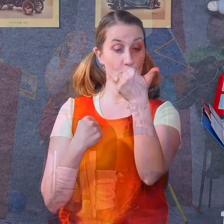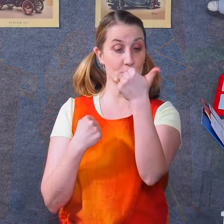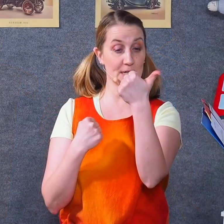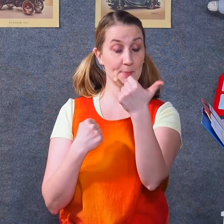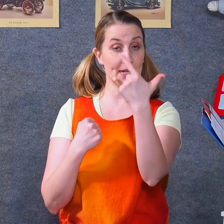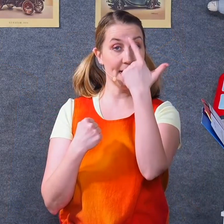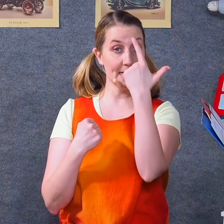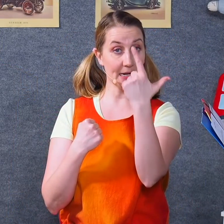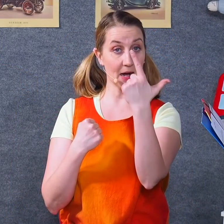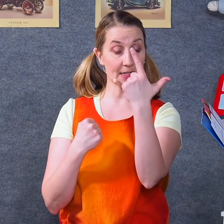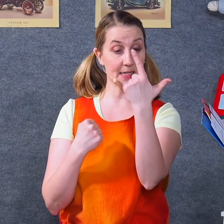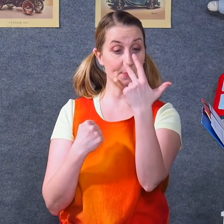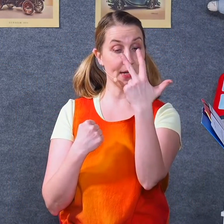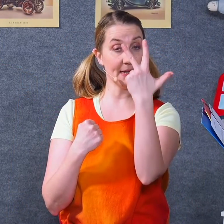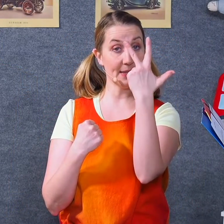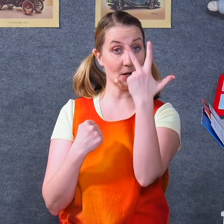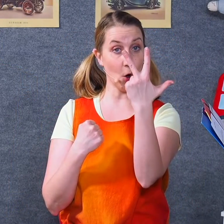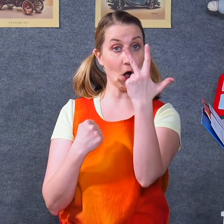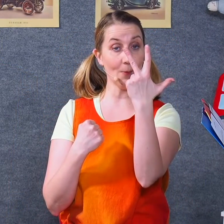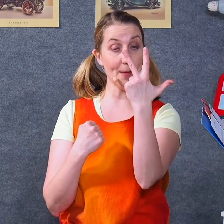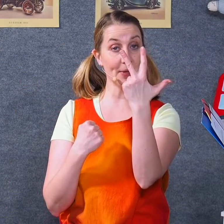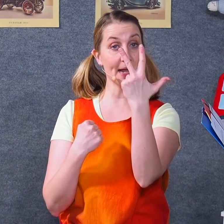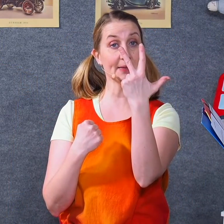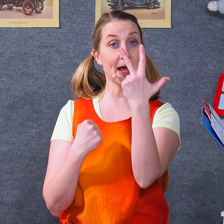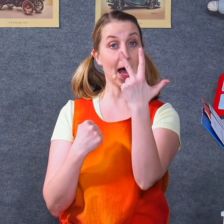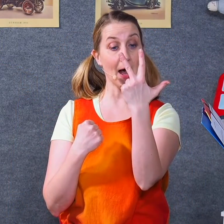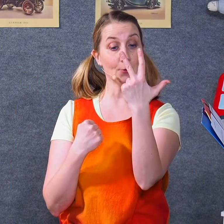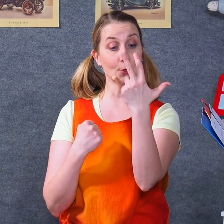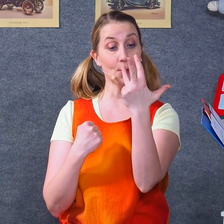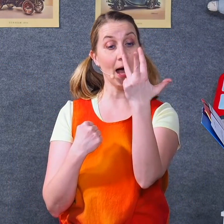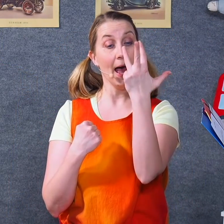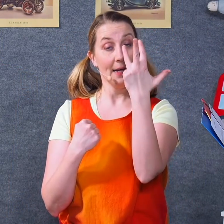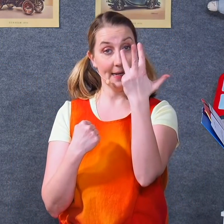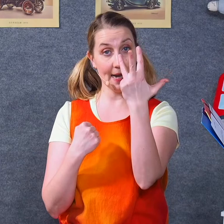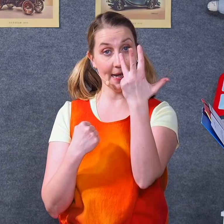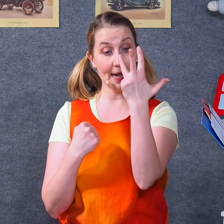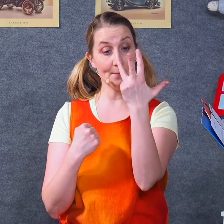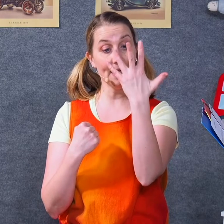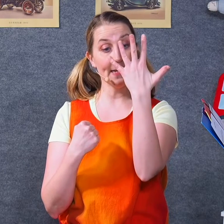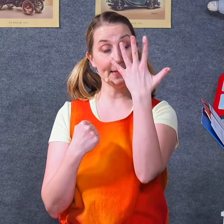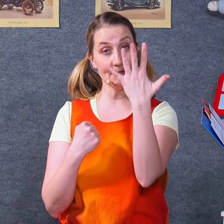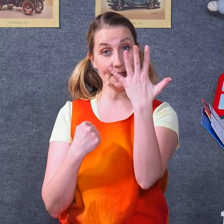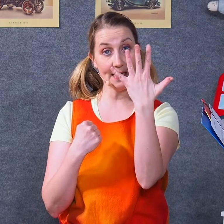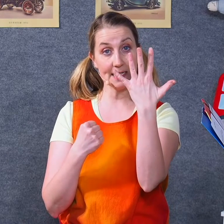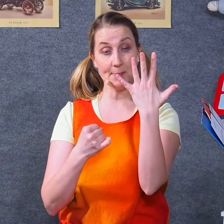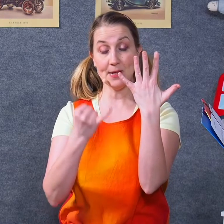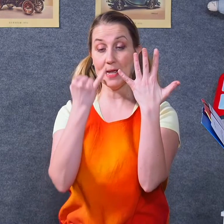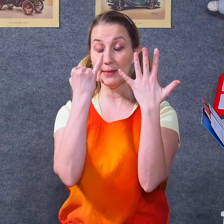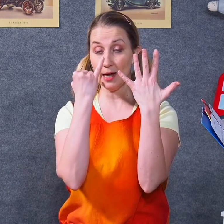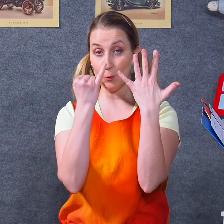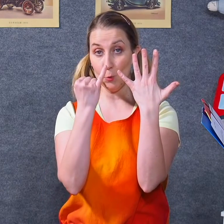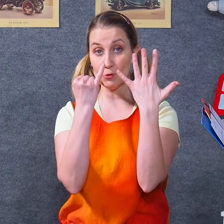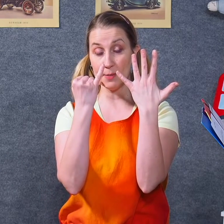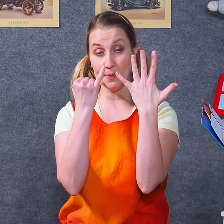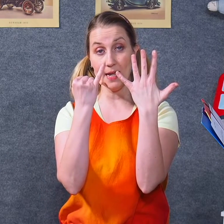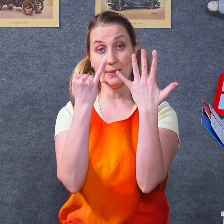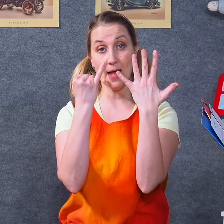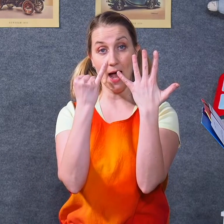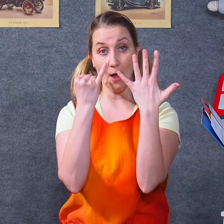Yksi pieni, kaksi pientä, kolme pientä autoa. 4 pientä, 5 pientä, 6 pientä